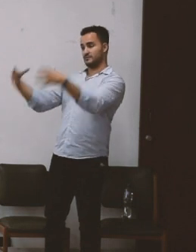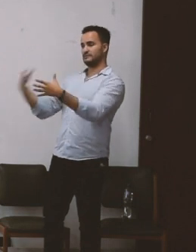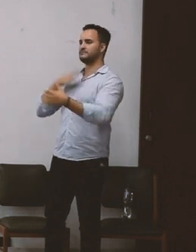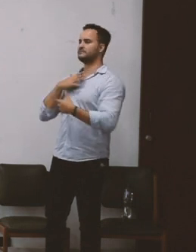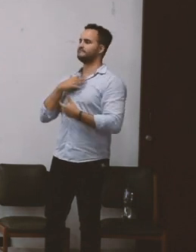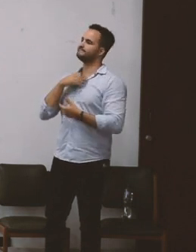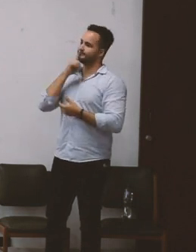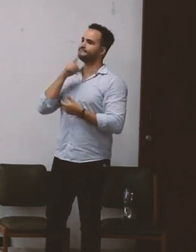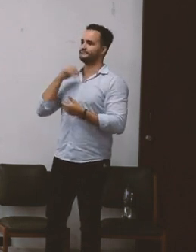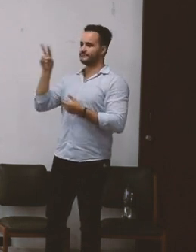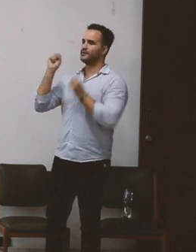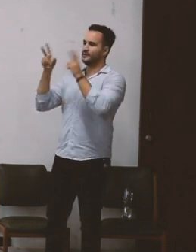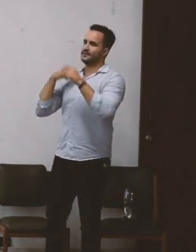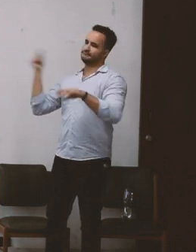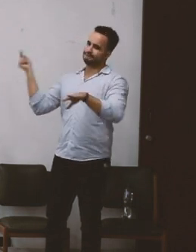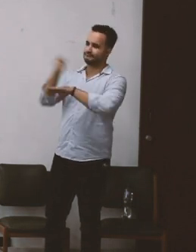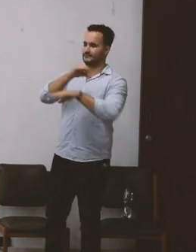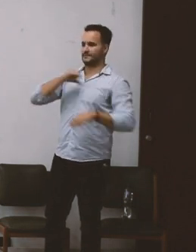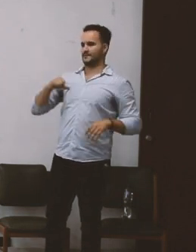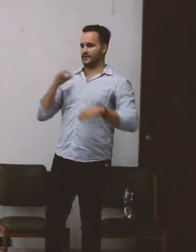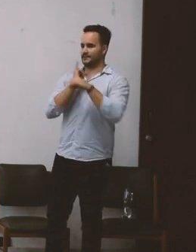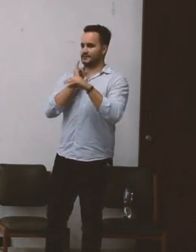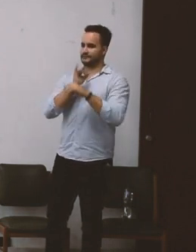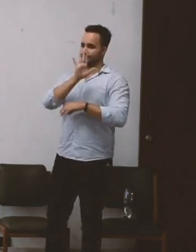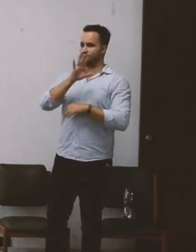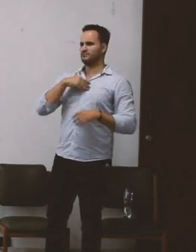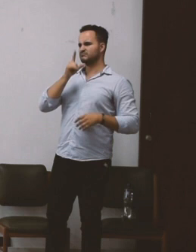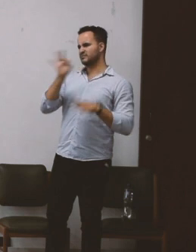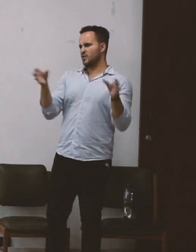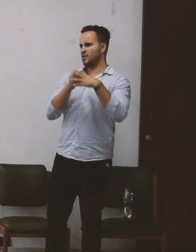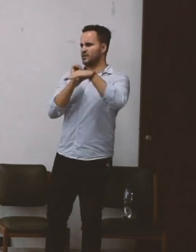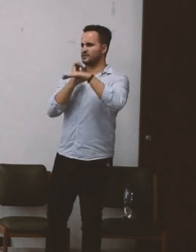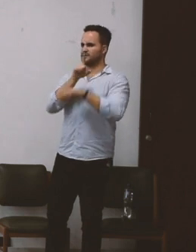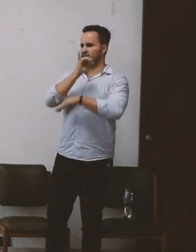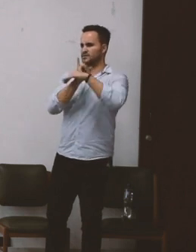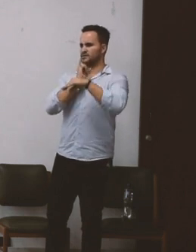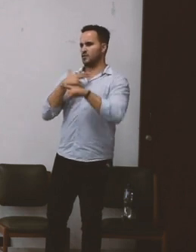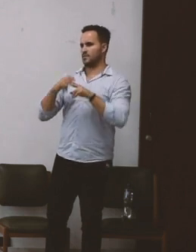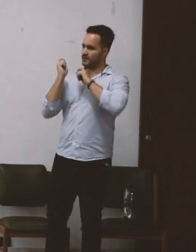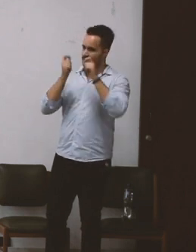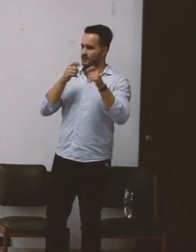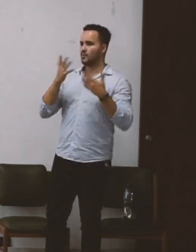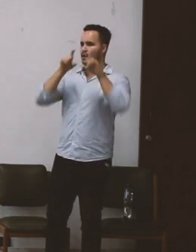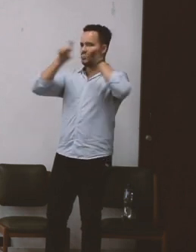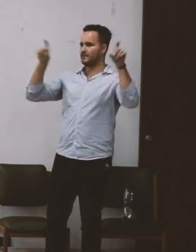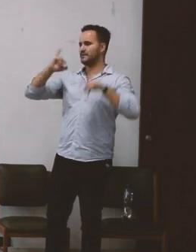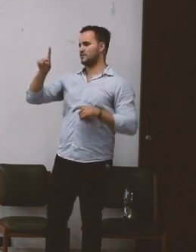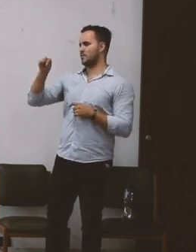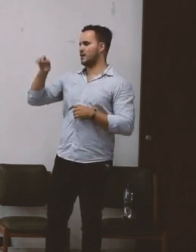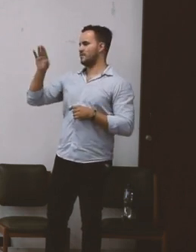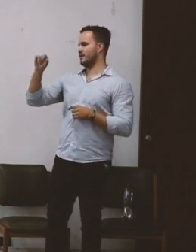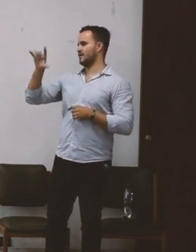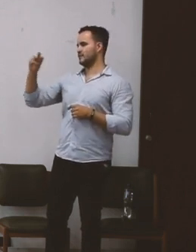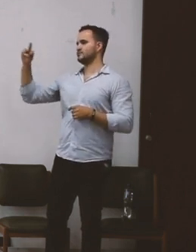de escribirla a la escuela especial privada, una asociación civil registrada con el nombre de Juan Pablo II, obvio pagando